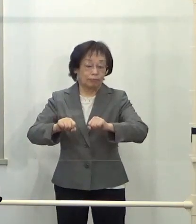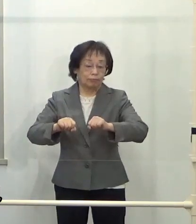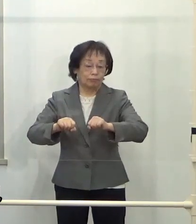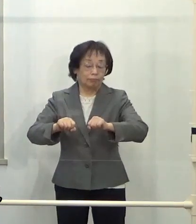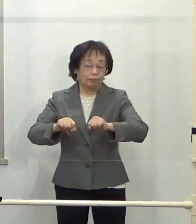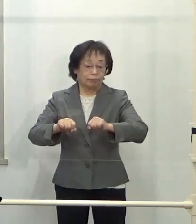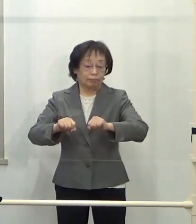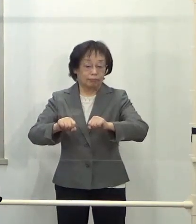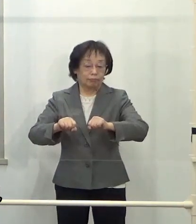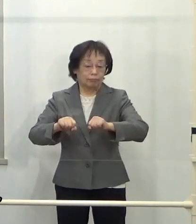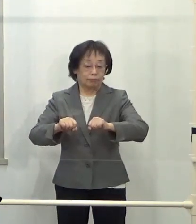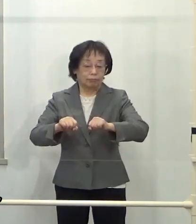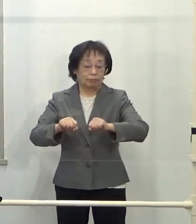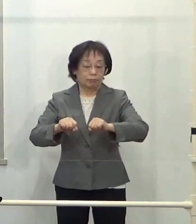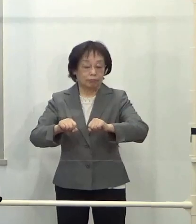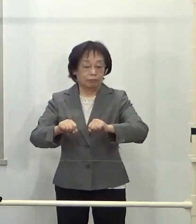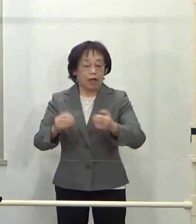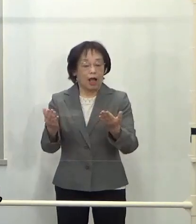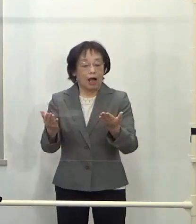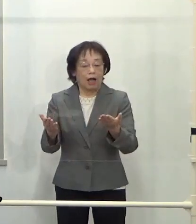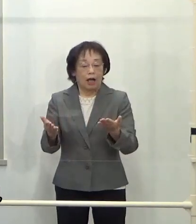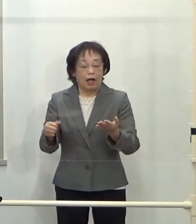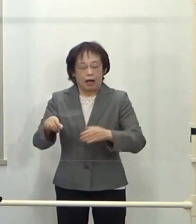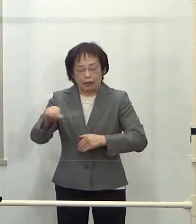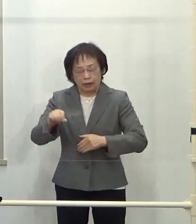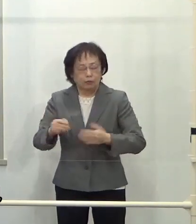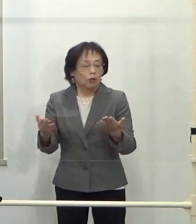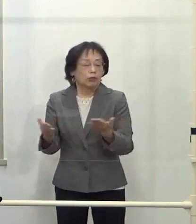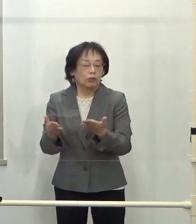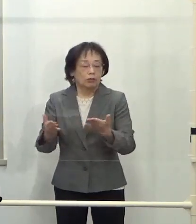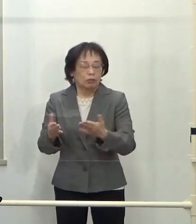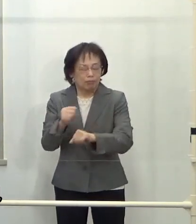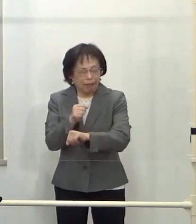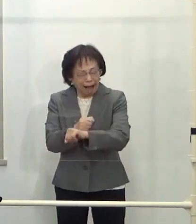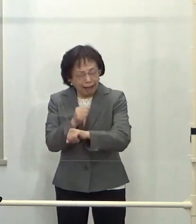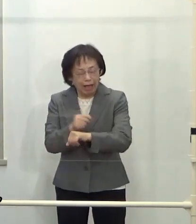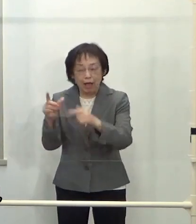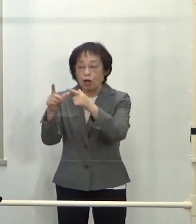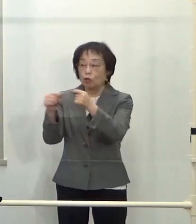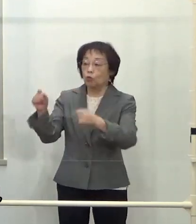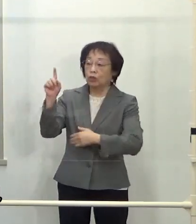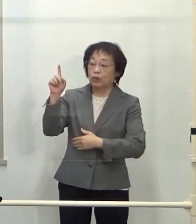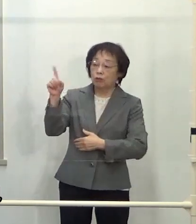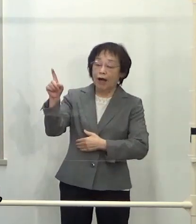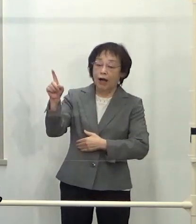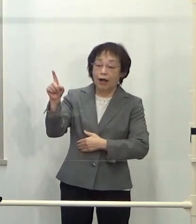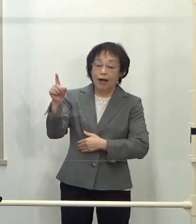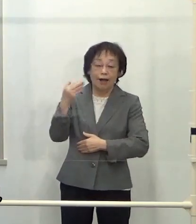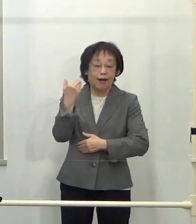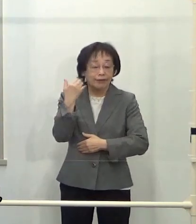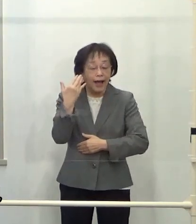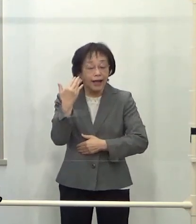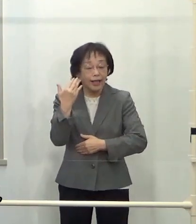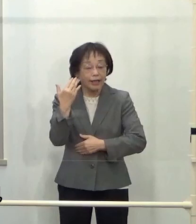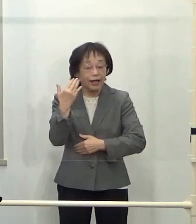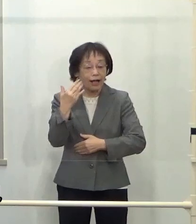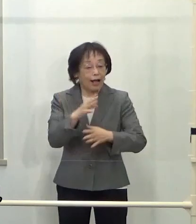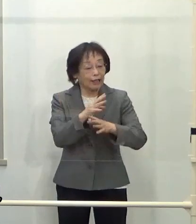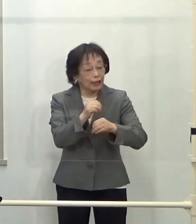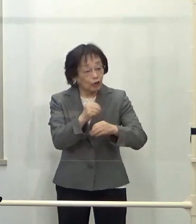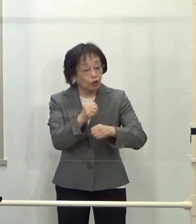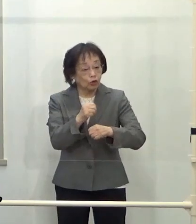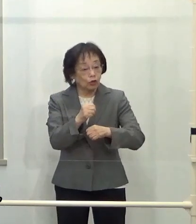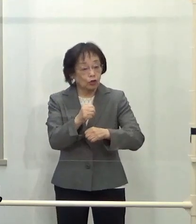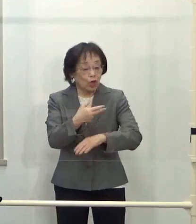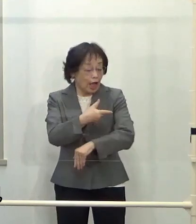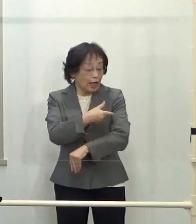結構事務作業になりますし、国の方はですね、誰がいつどのようなワクチンを接種した